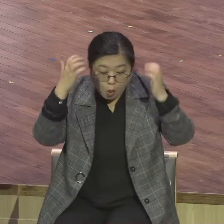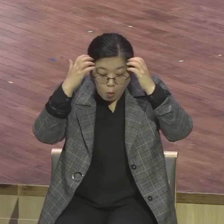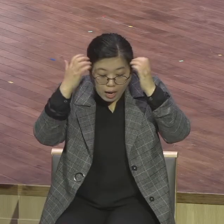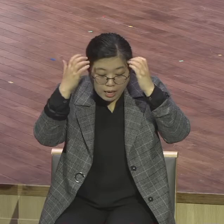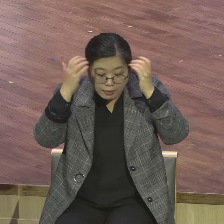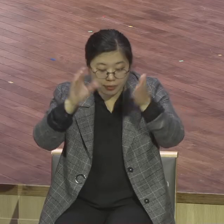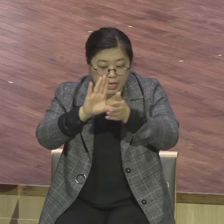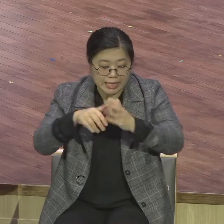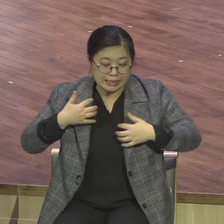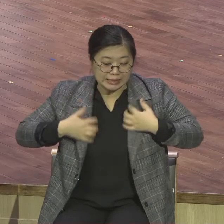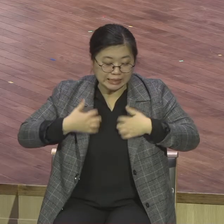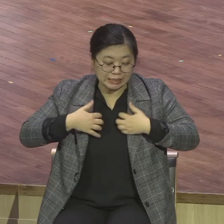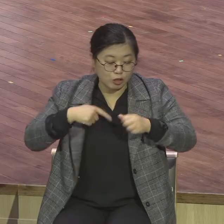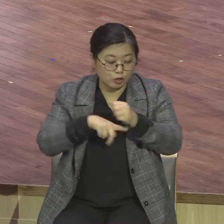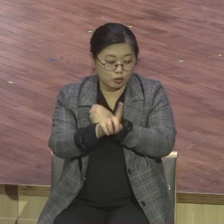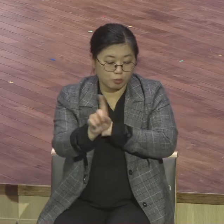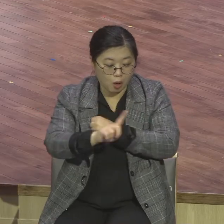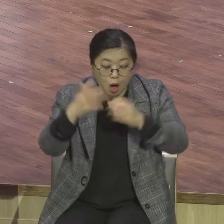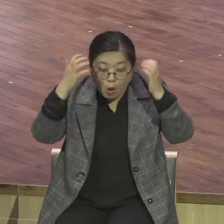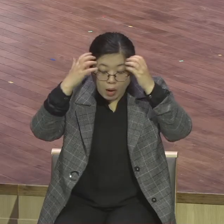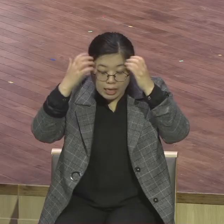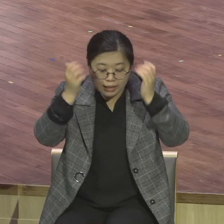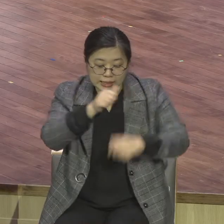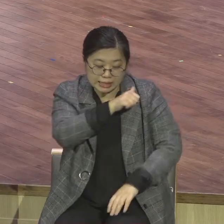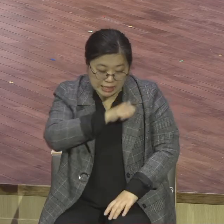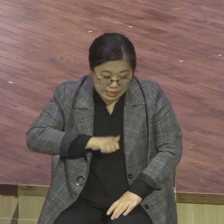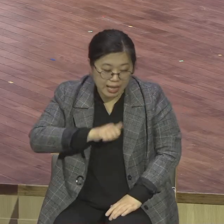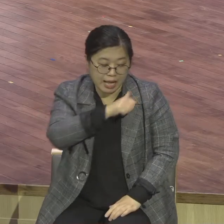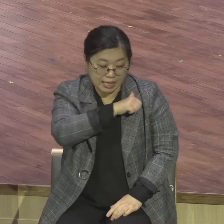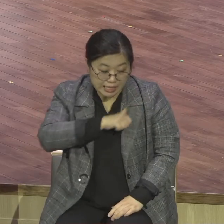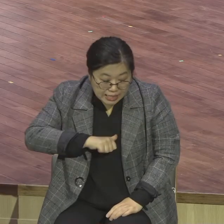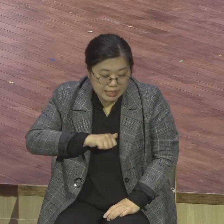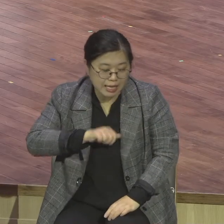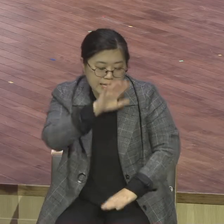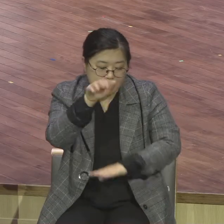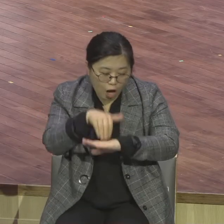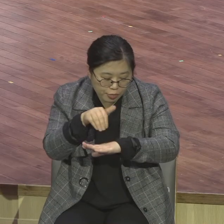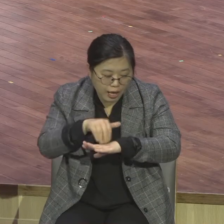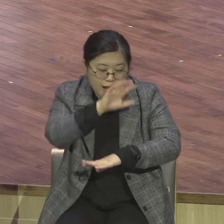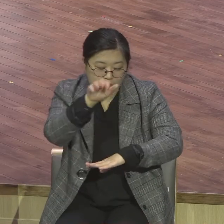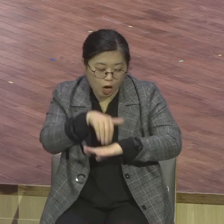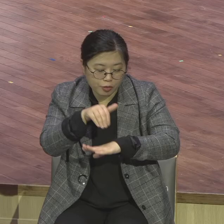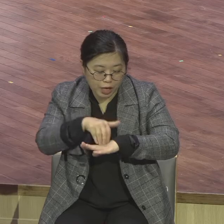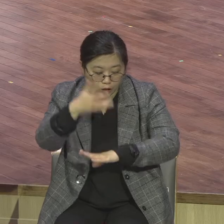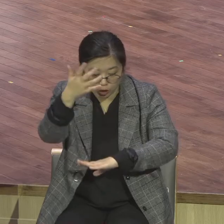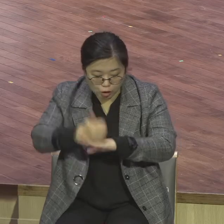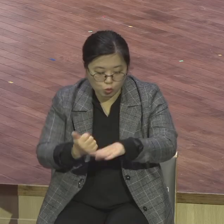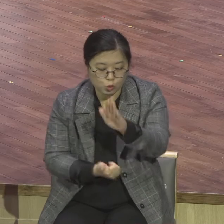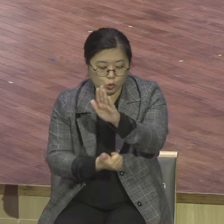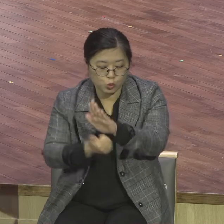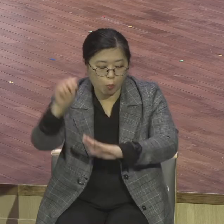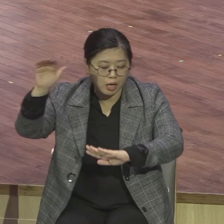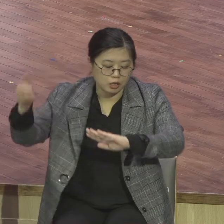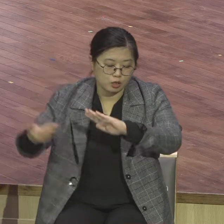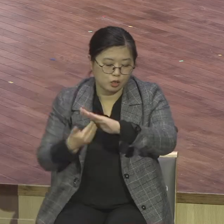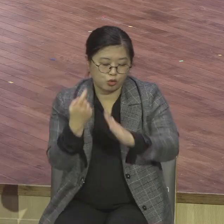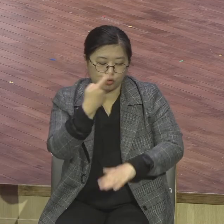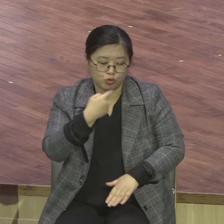환난 중에도 즐거워하나니 이는 환난은 인내를, 인내는 연단을, 연단은 소망을 이루는 줄